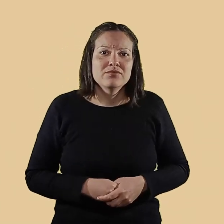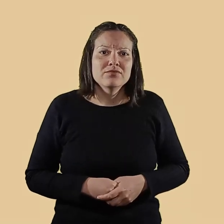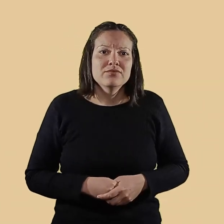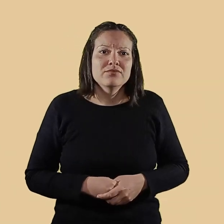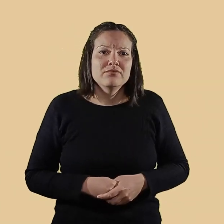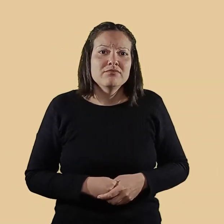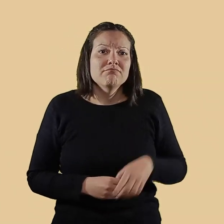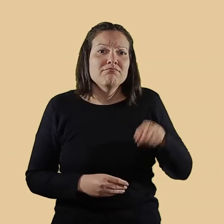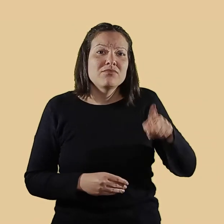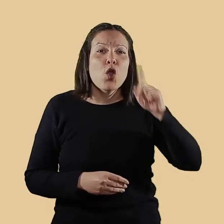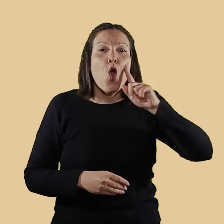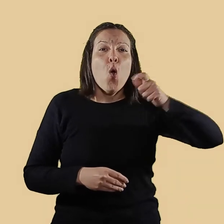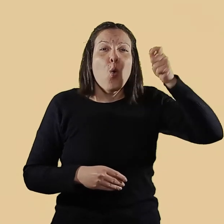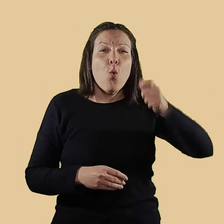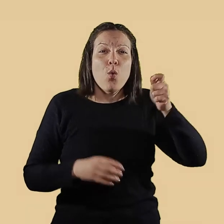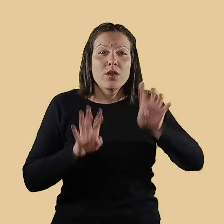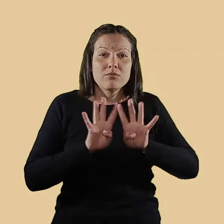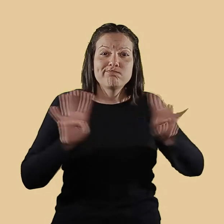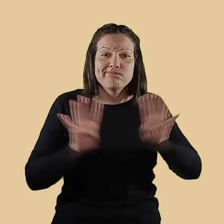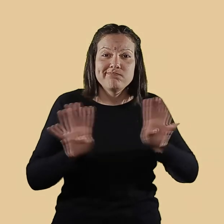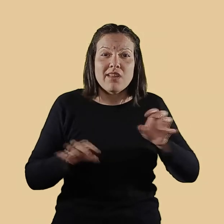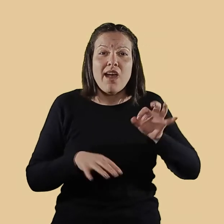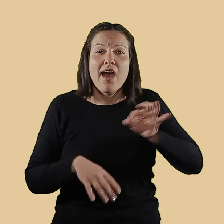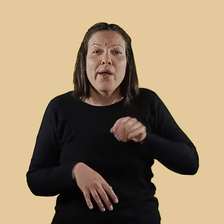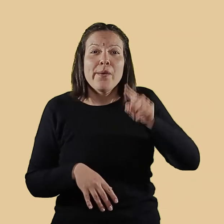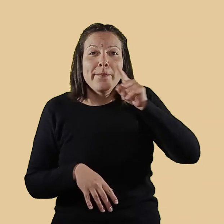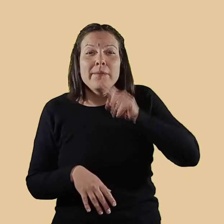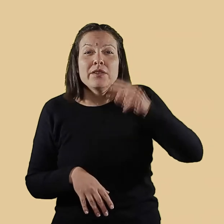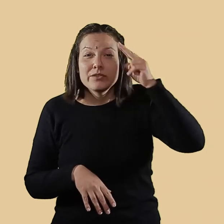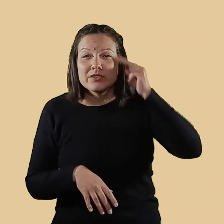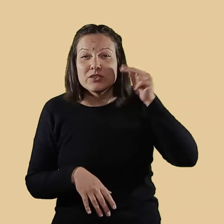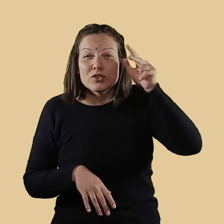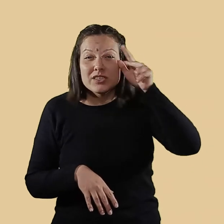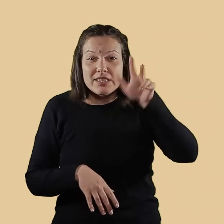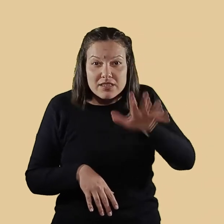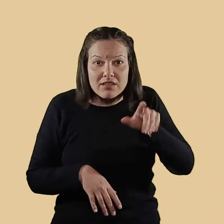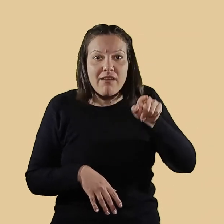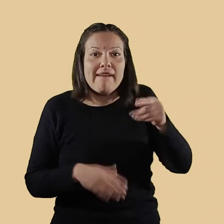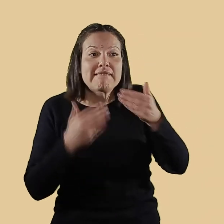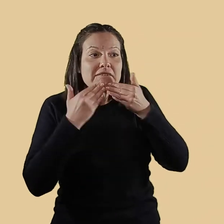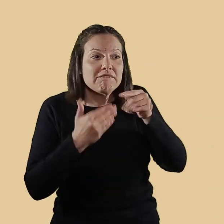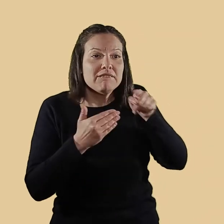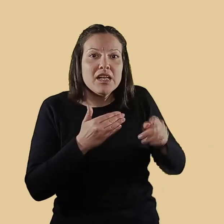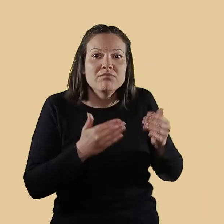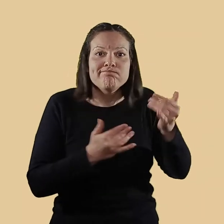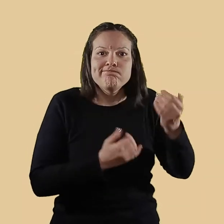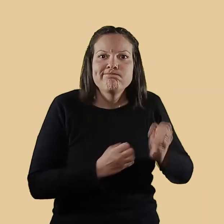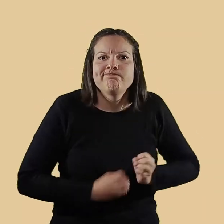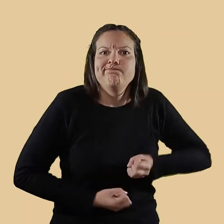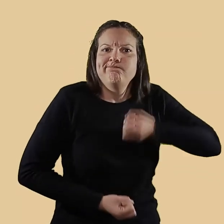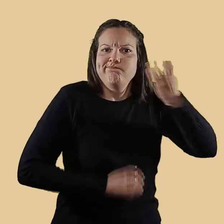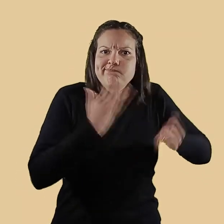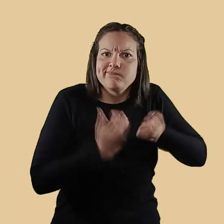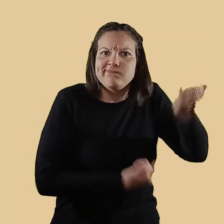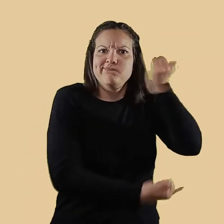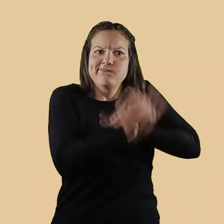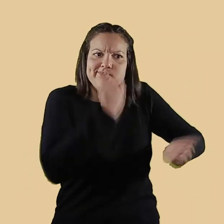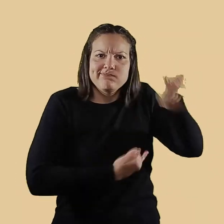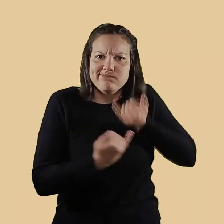En los juicios de 1985, y gracias a estos testimonios, se pudo lograr la condena